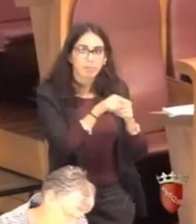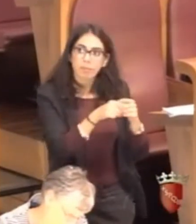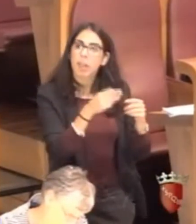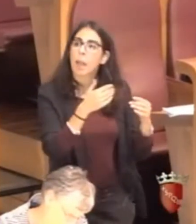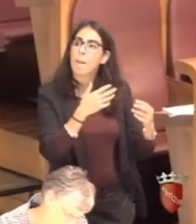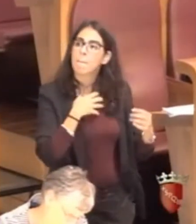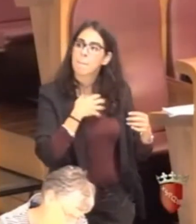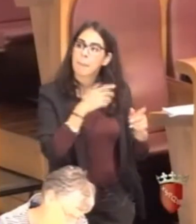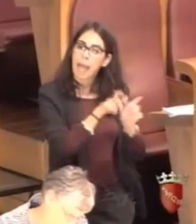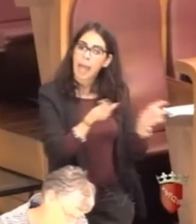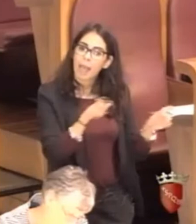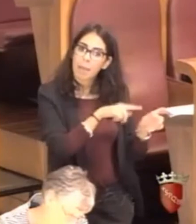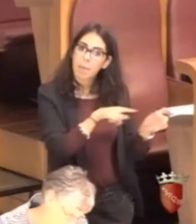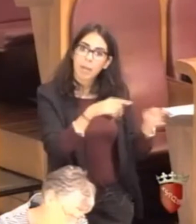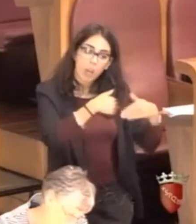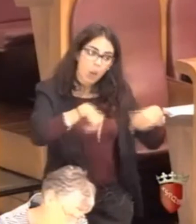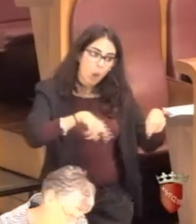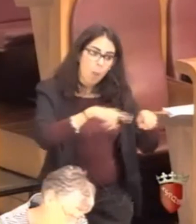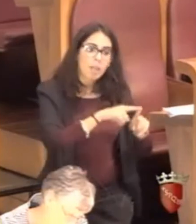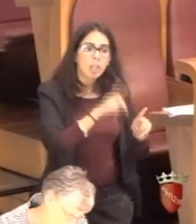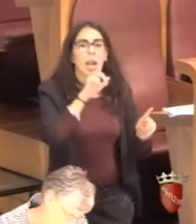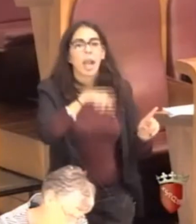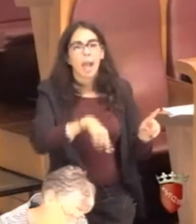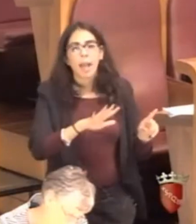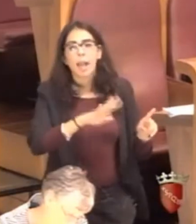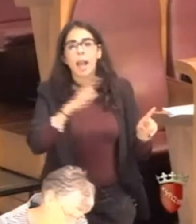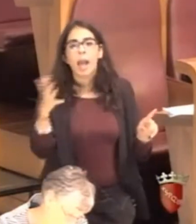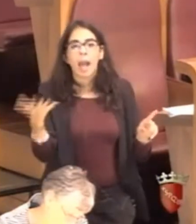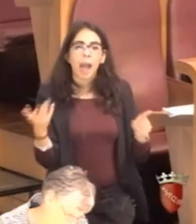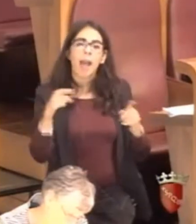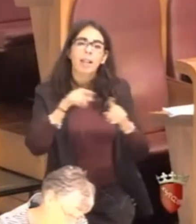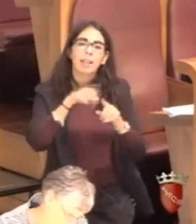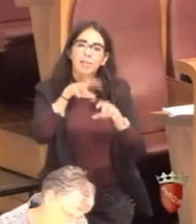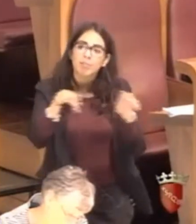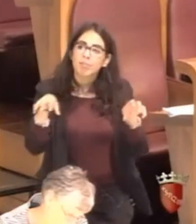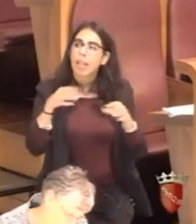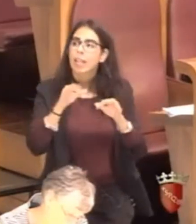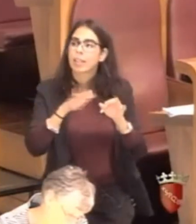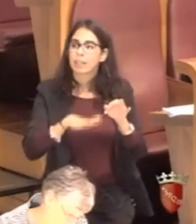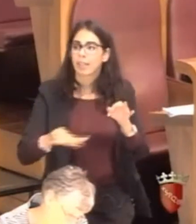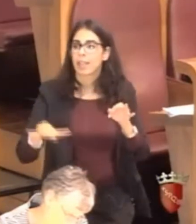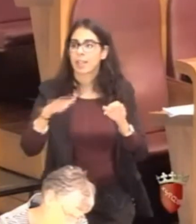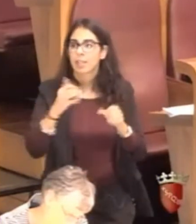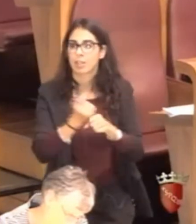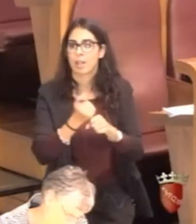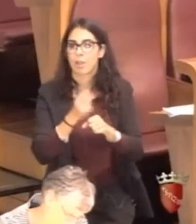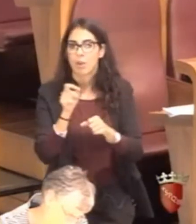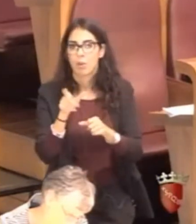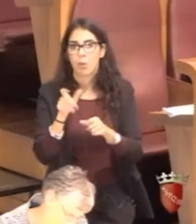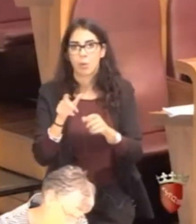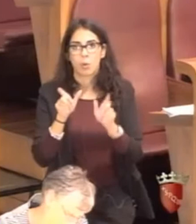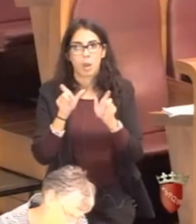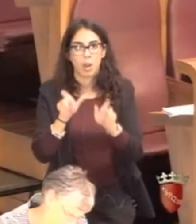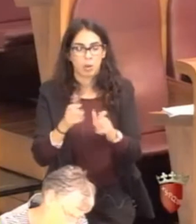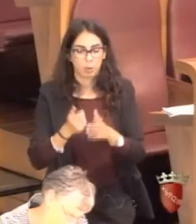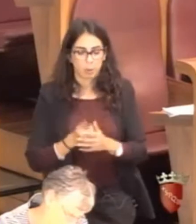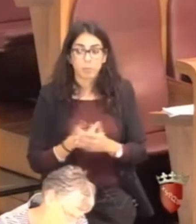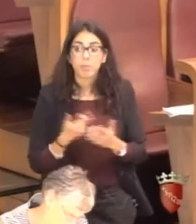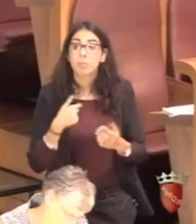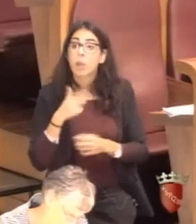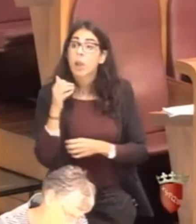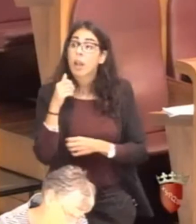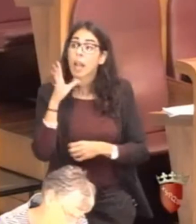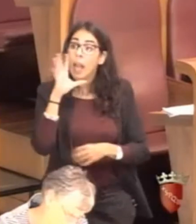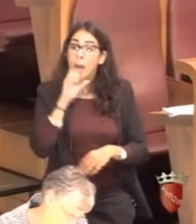che con le realtà territoriali esterne. Io capisco che mi fa